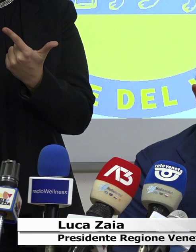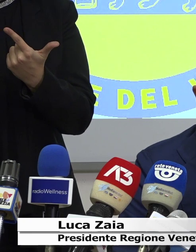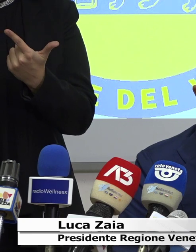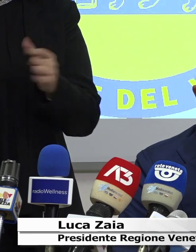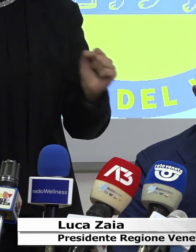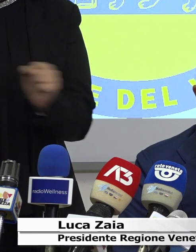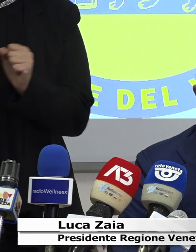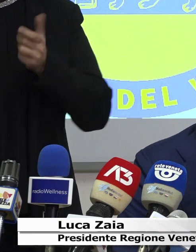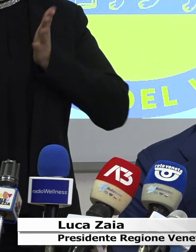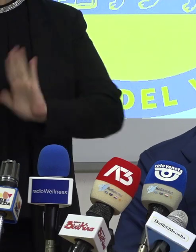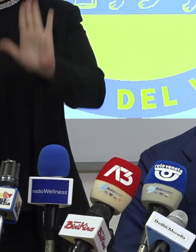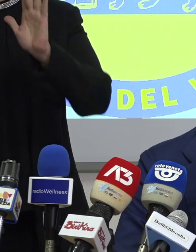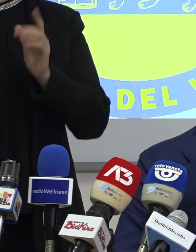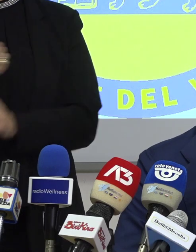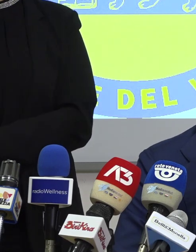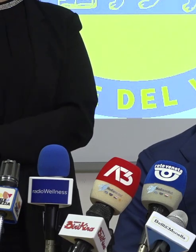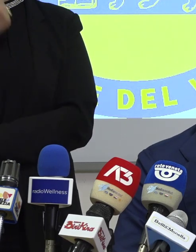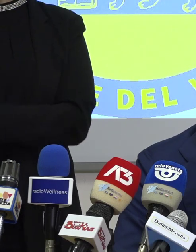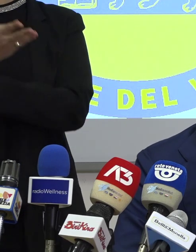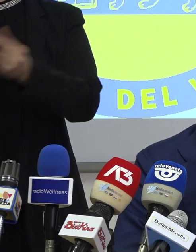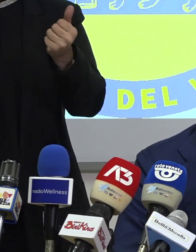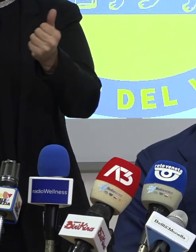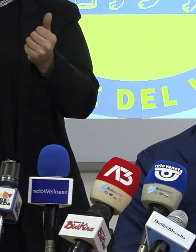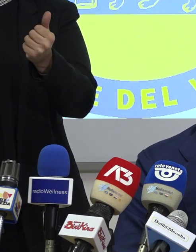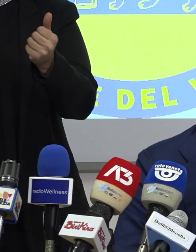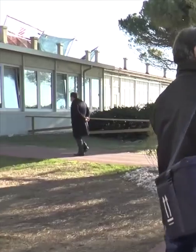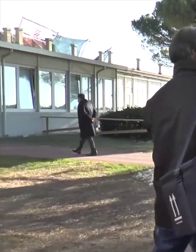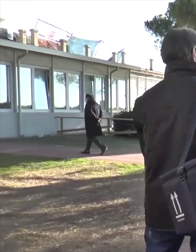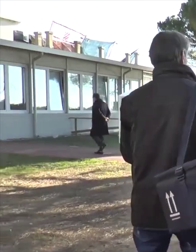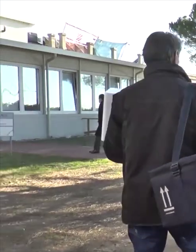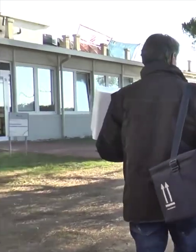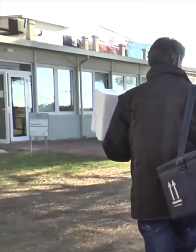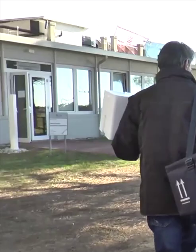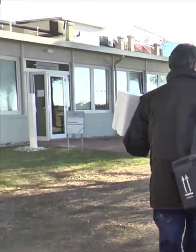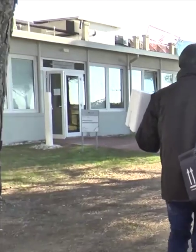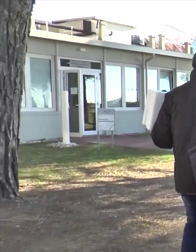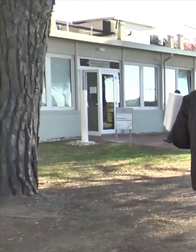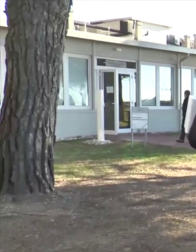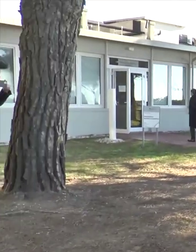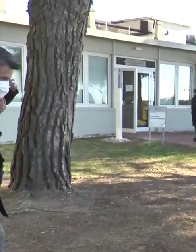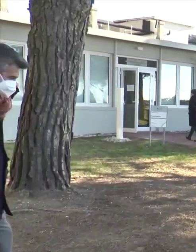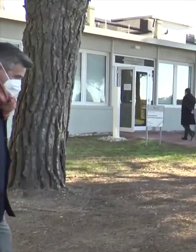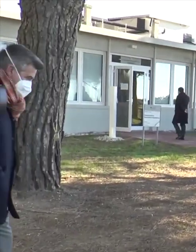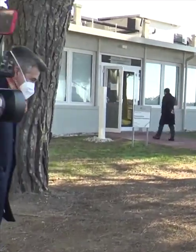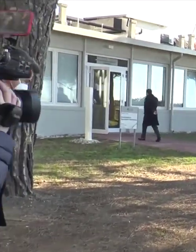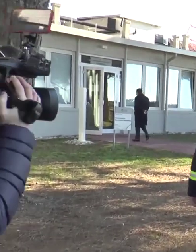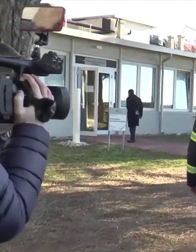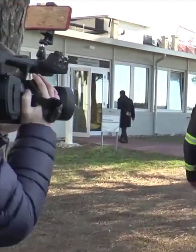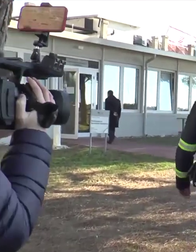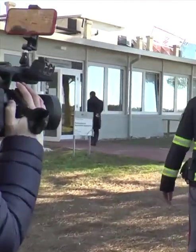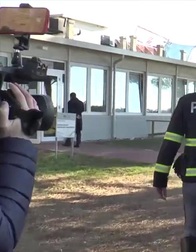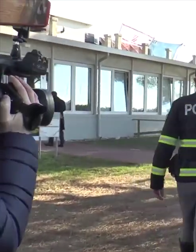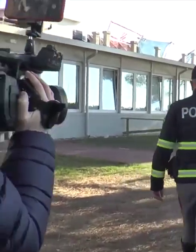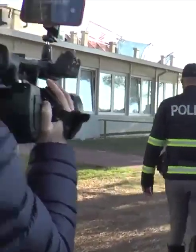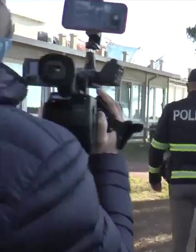da solo. Si risolverà da solo, ma con dei tempi che sono tempi della natura. La speranza è nel vaccino. Se la fornitura